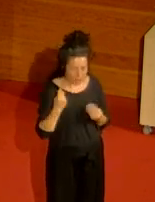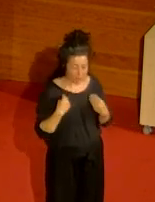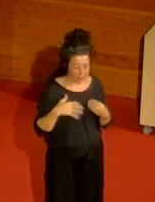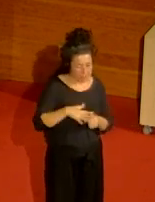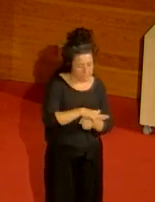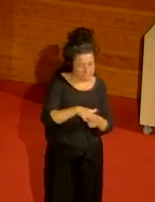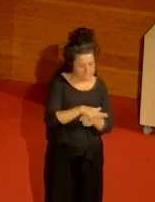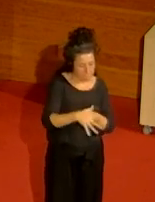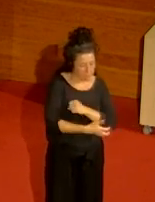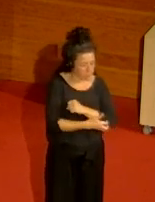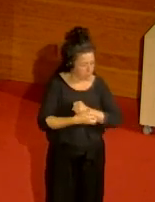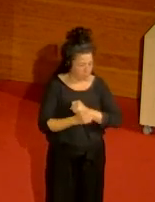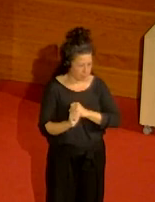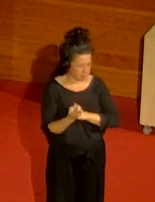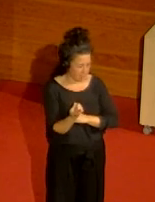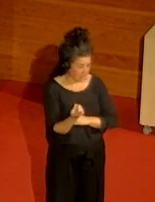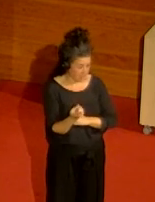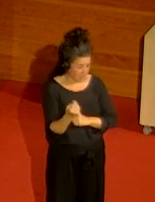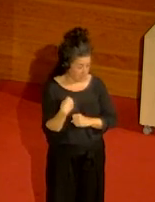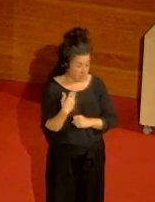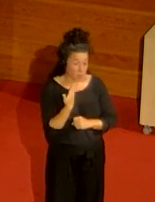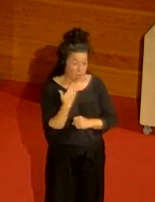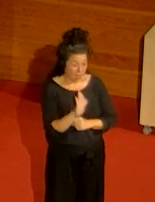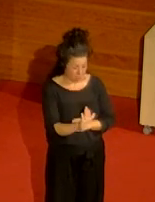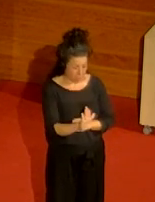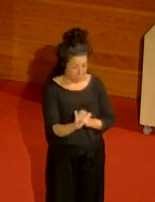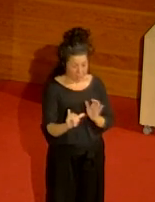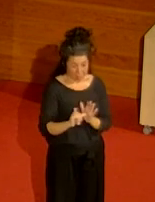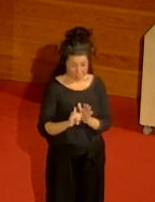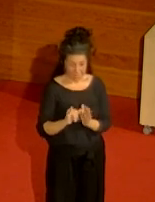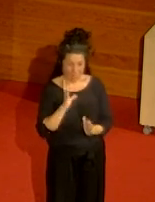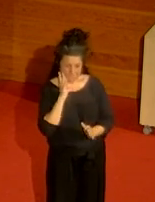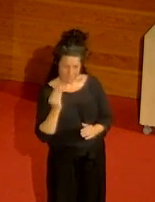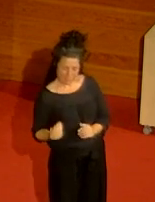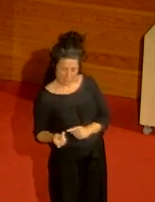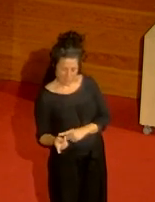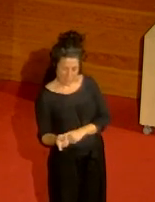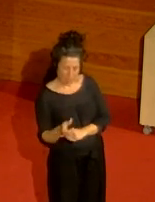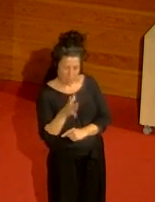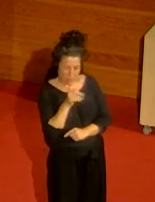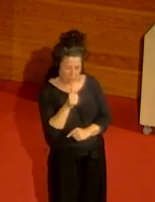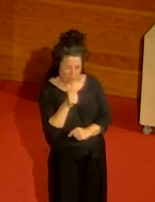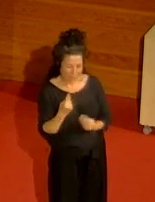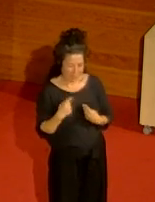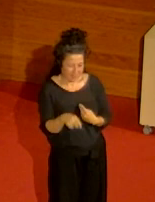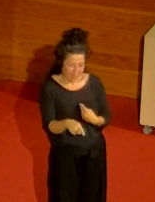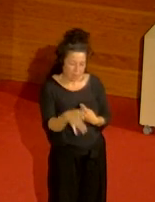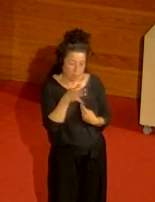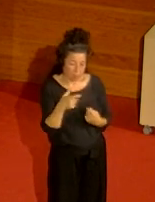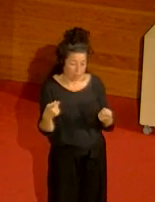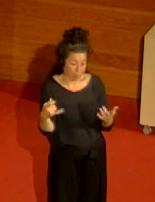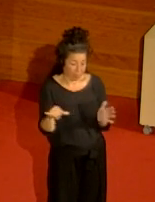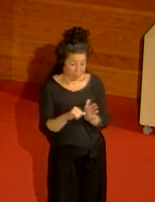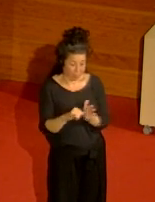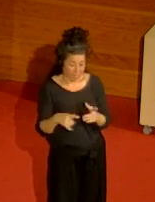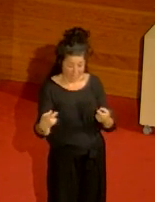ese momento más pobres de Jerusalén cercanos a la parte Palestina por eso eran nadie quería vivir ahí porque estaban más cerca del conflicto y